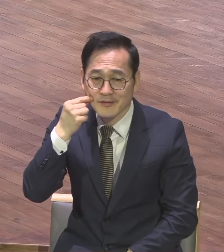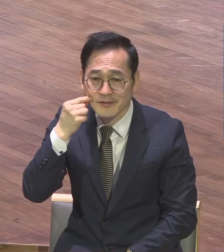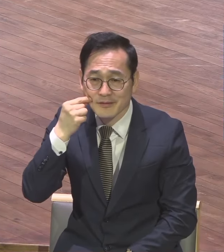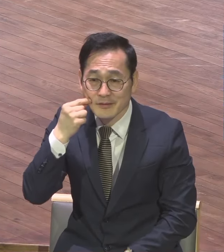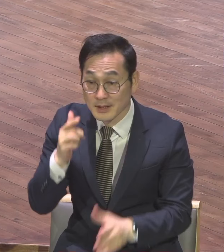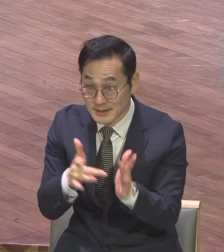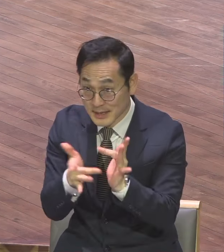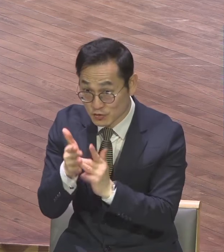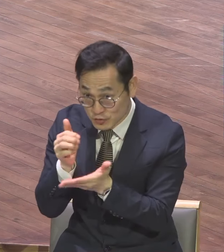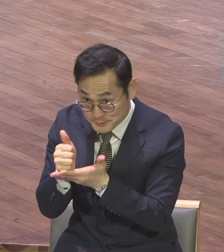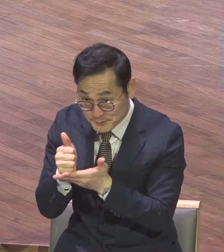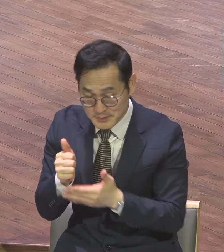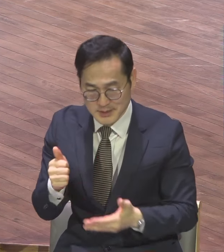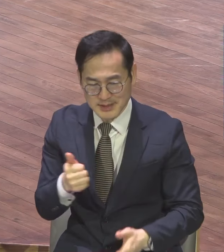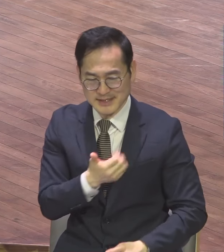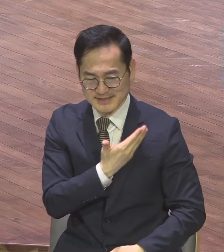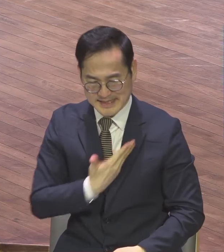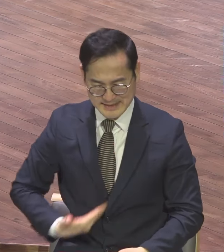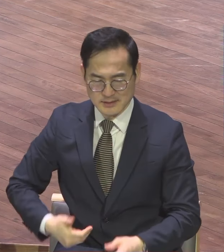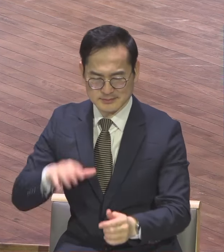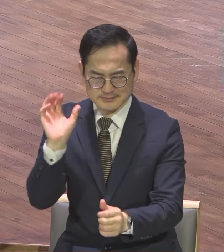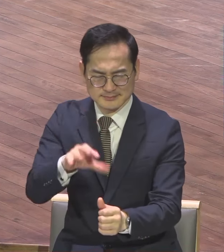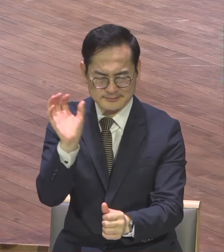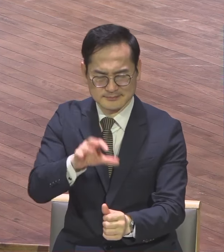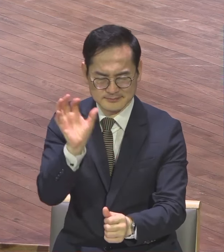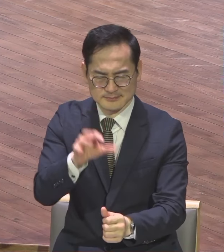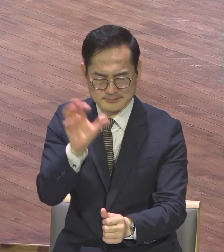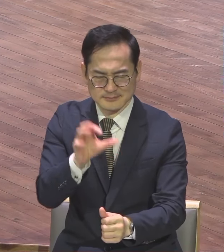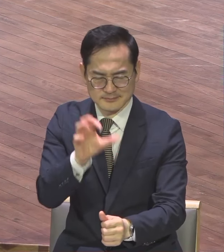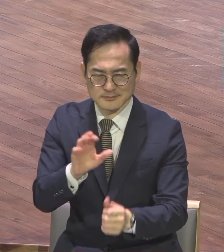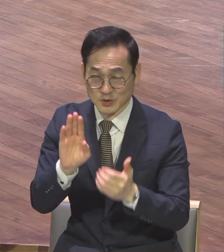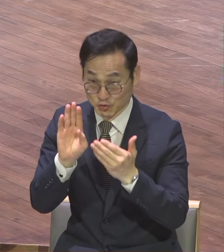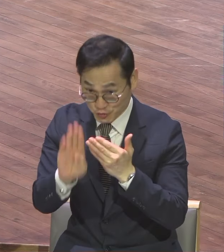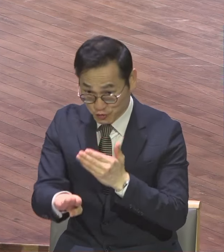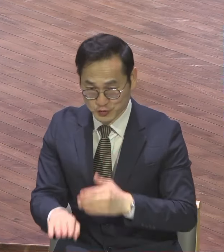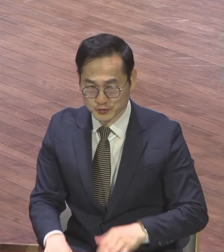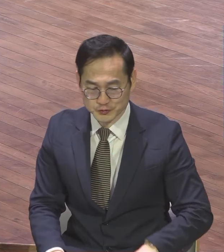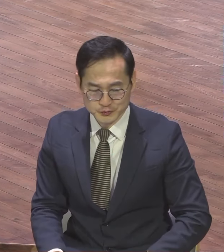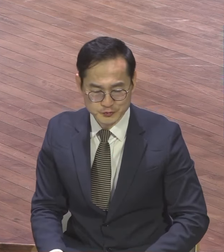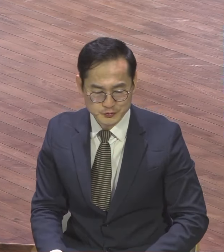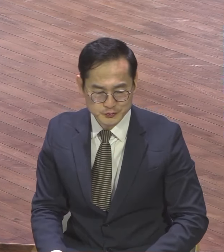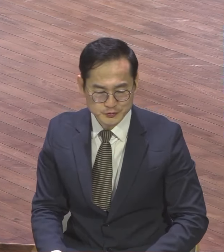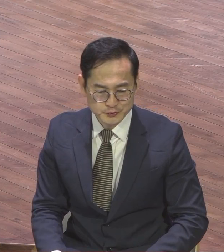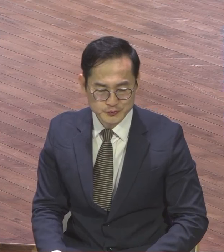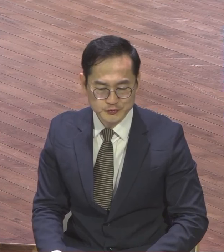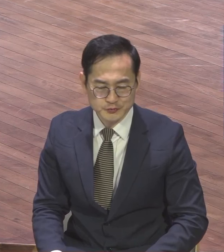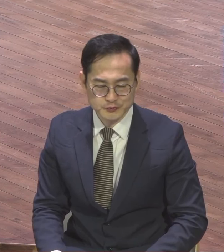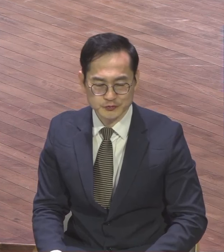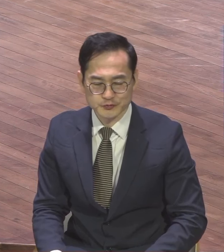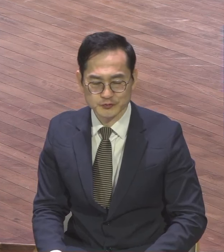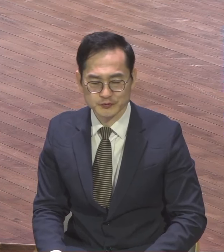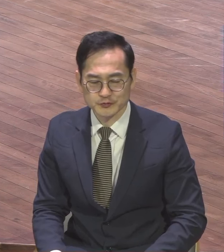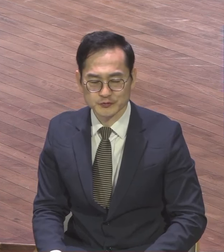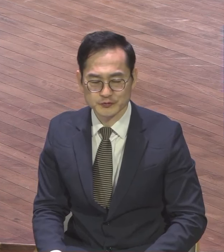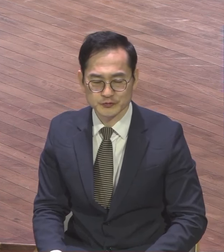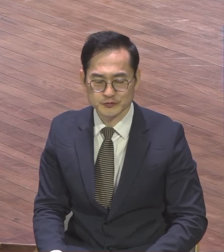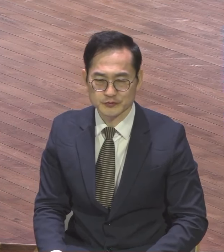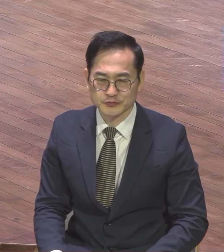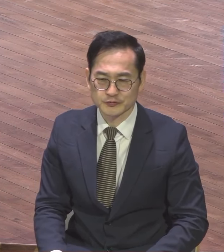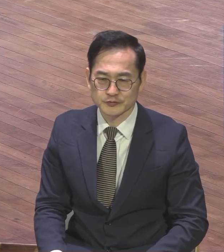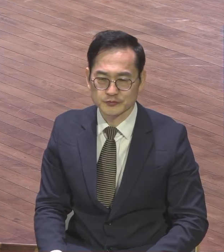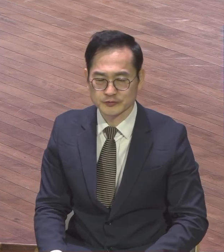예수님께서는 이 제자들을 크게 책망하신 후에 기존에 가지고 있던 모든